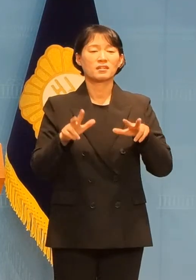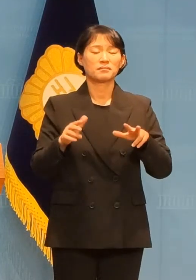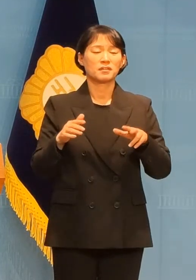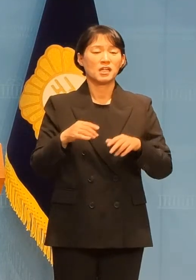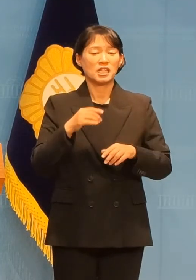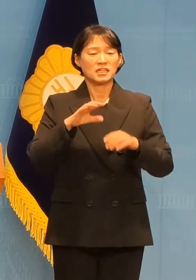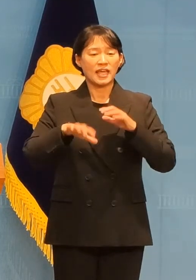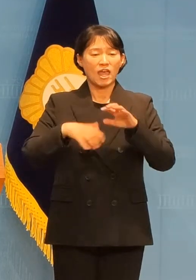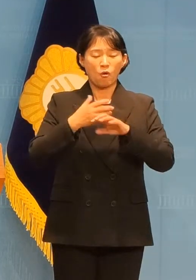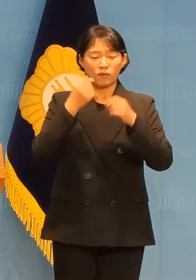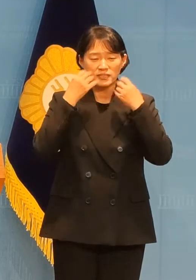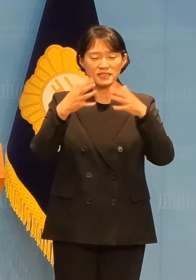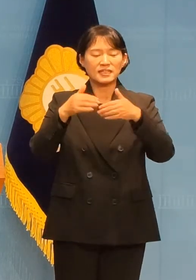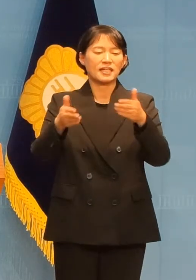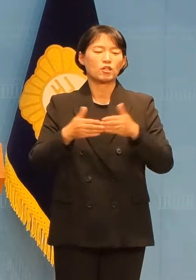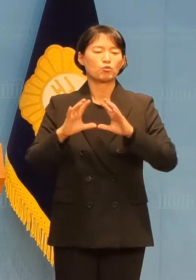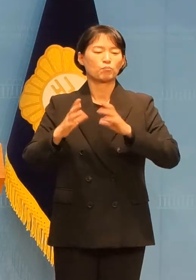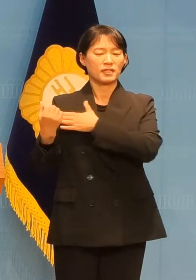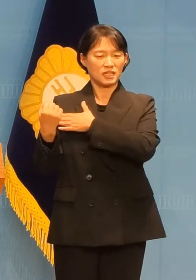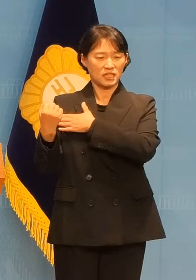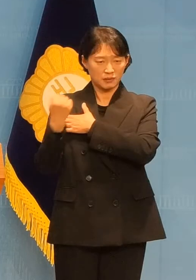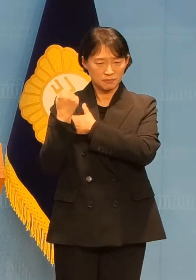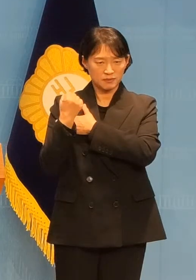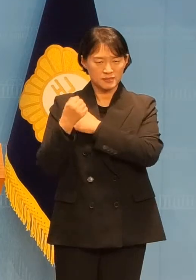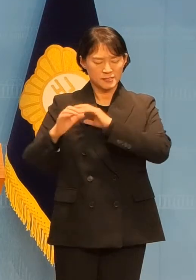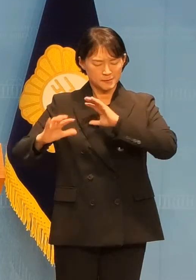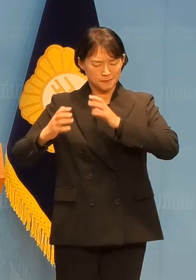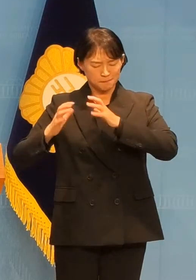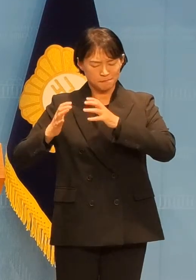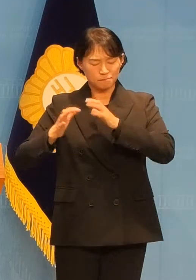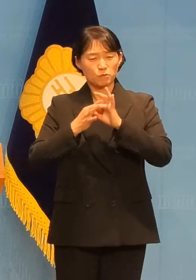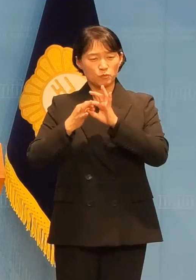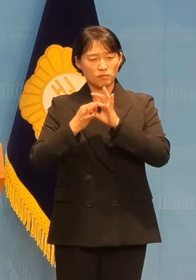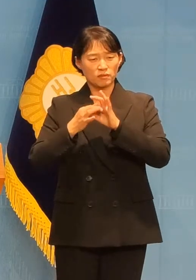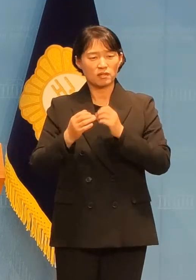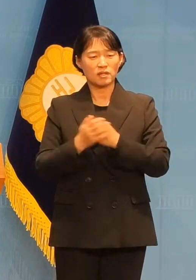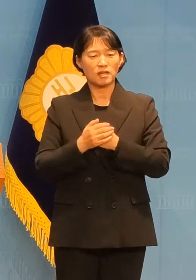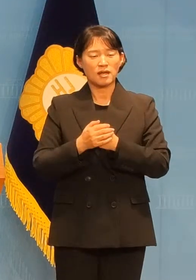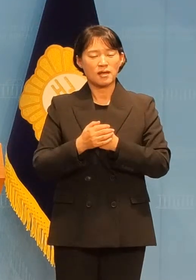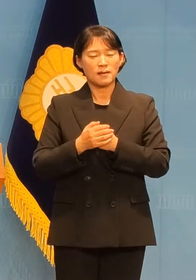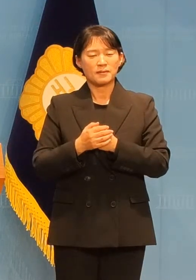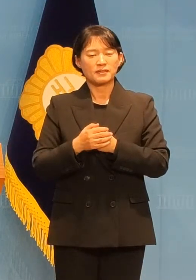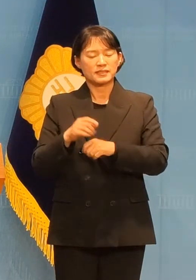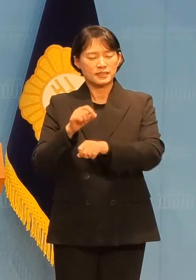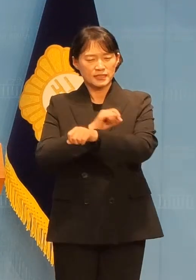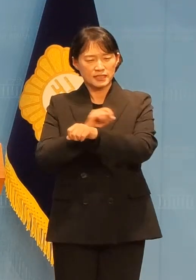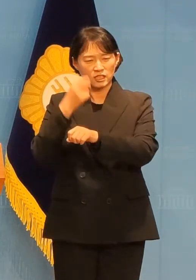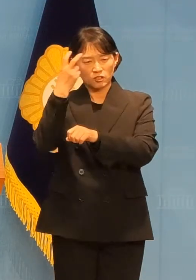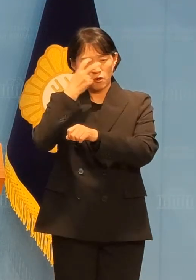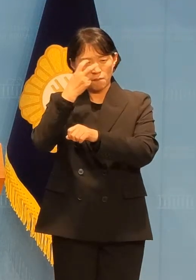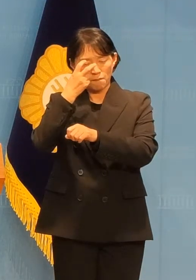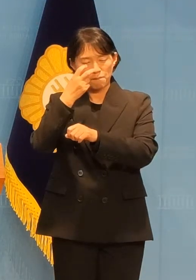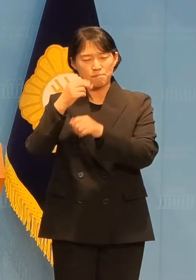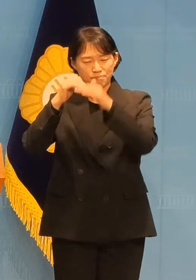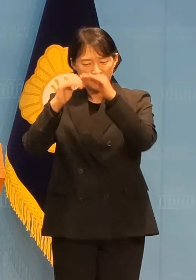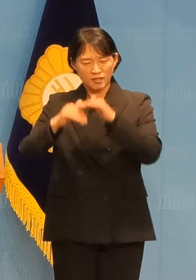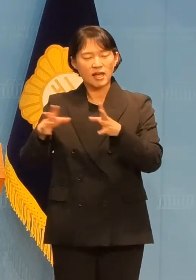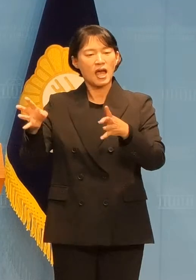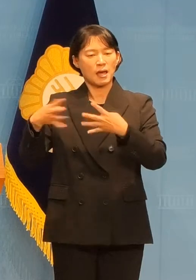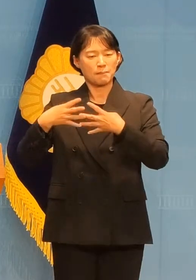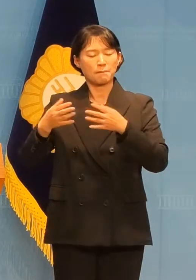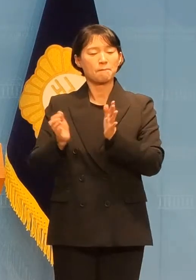개혁신당과 국민의힘은 이미 긴밀한 논의를 거쳐 합리적인 특검 안에 합의를 이룬